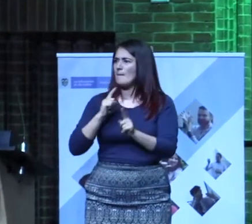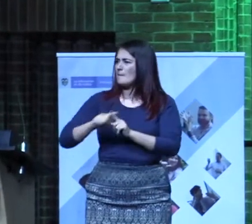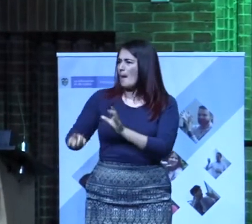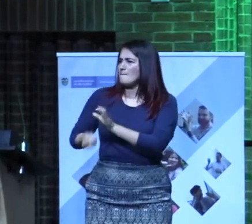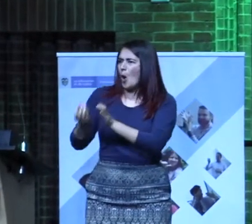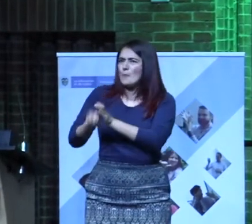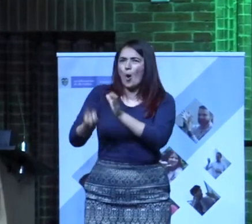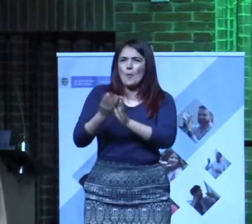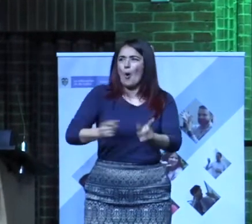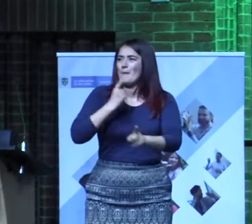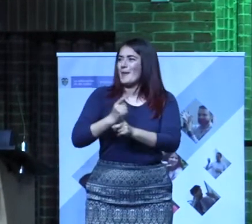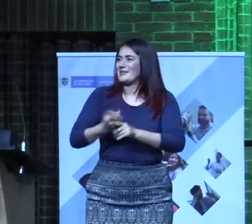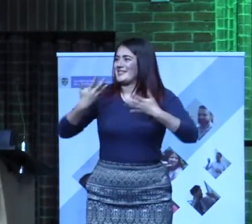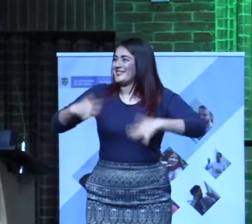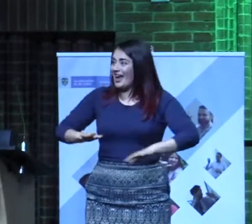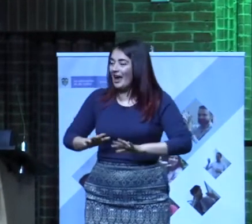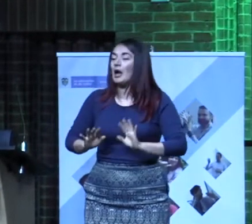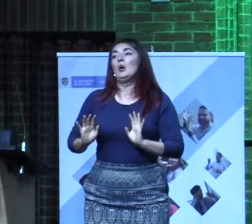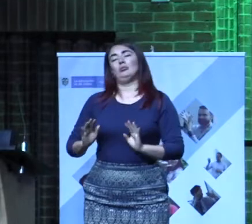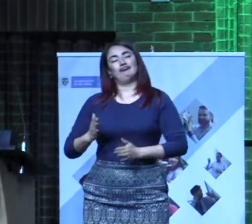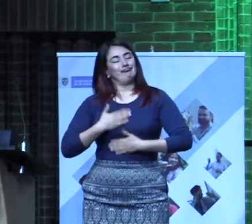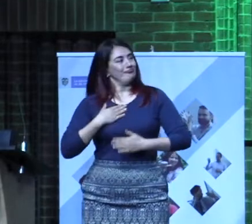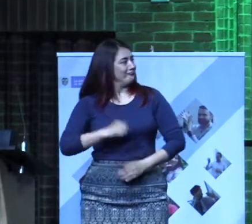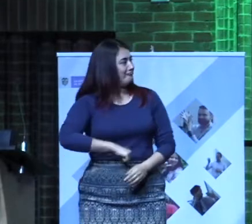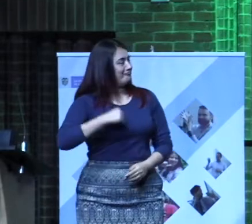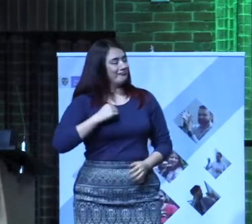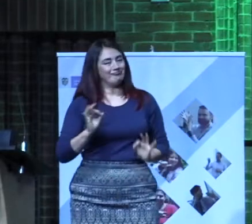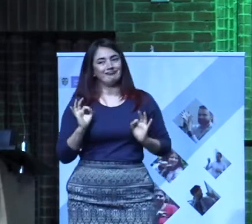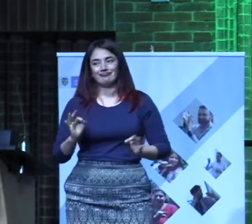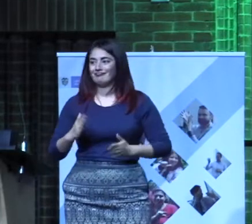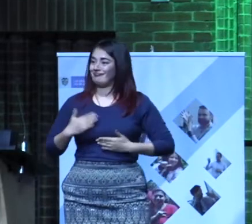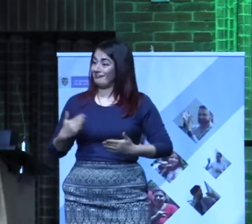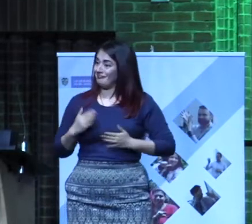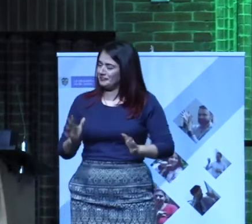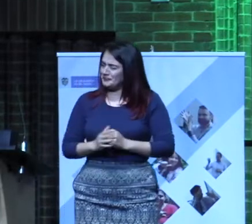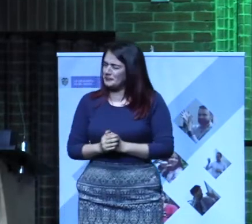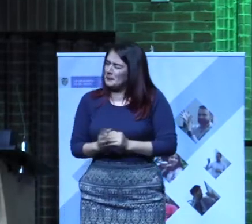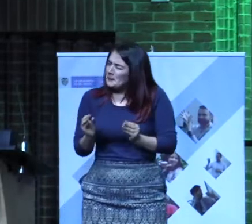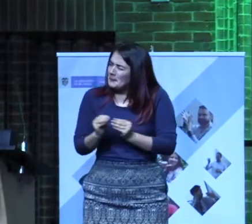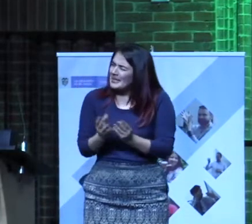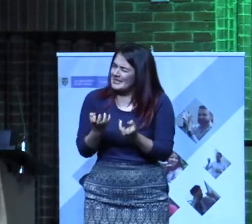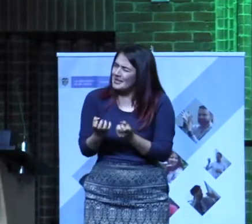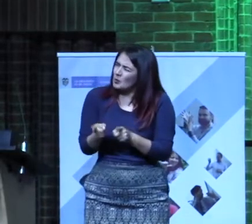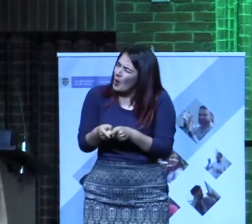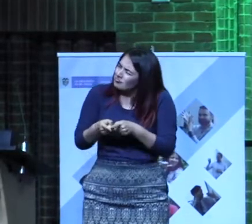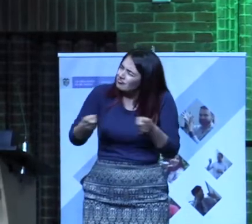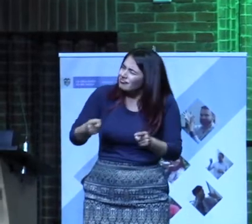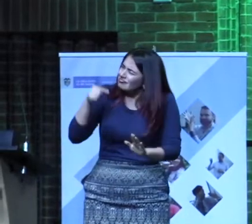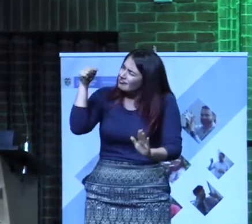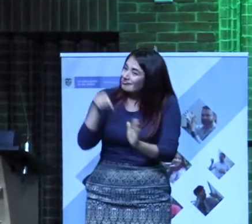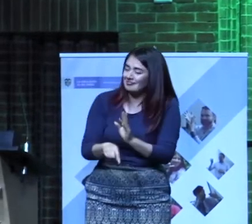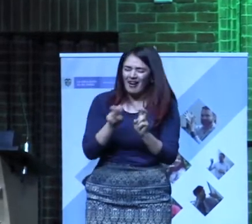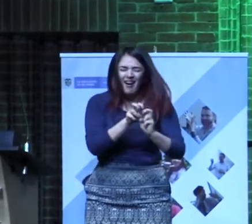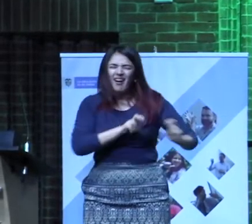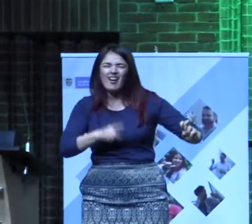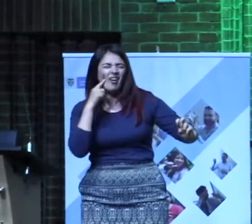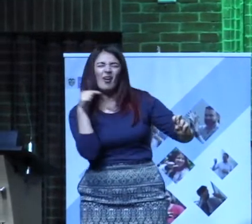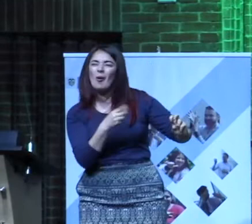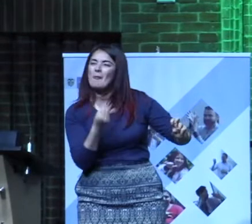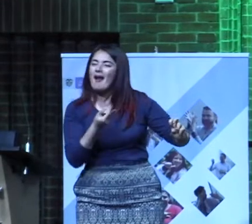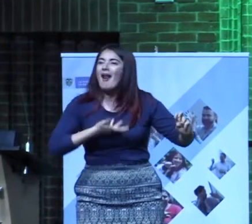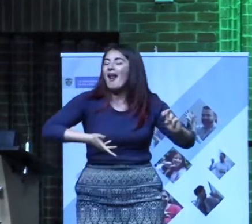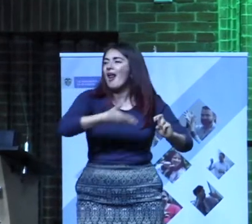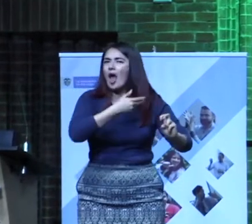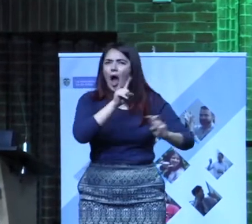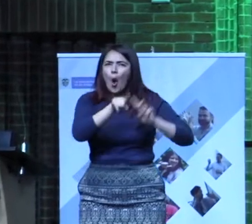productos y eso nos llena de orgullo, pero hemos querido hacer énfasis en este conversatorio en lo que nos